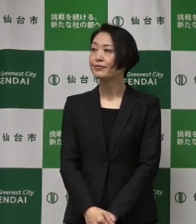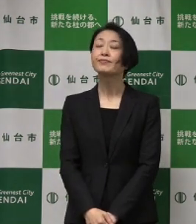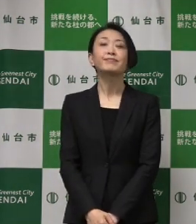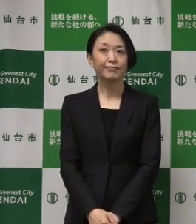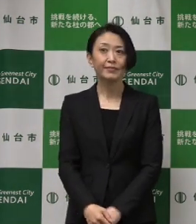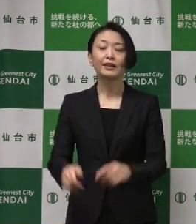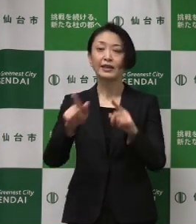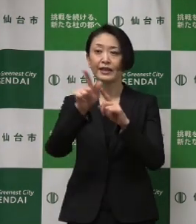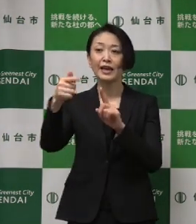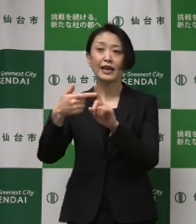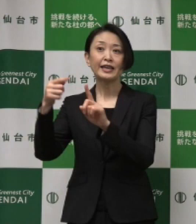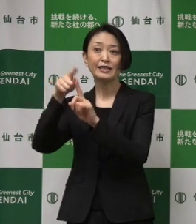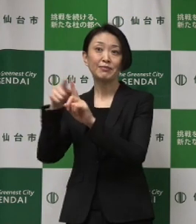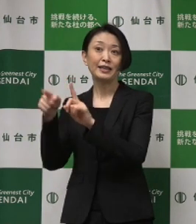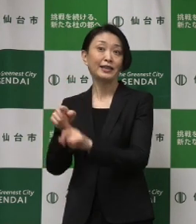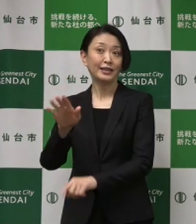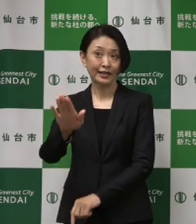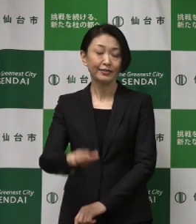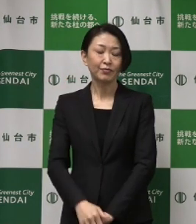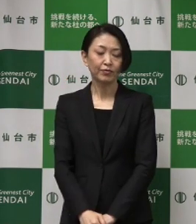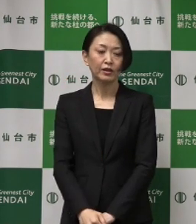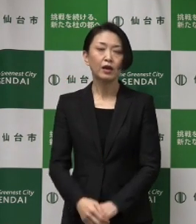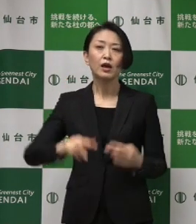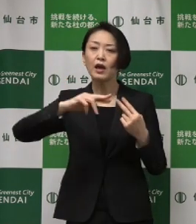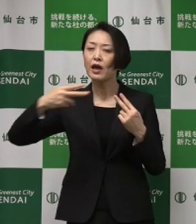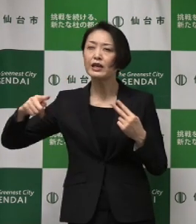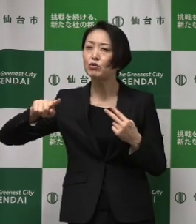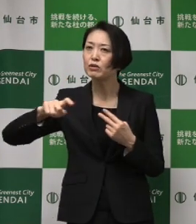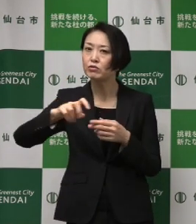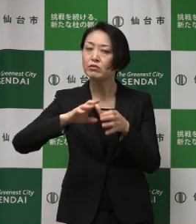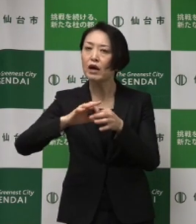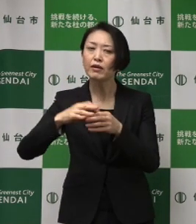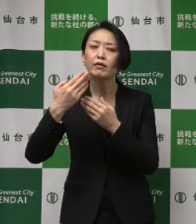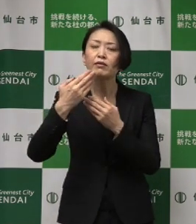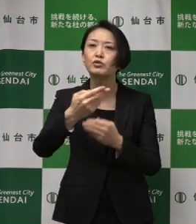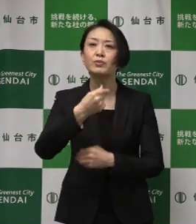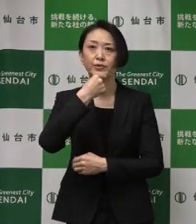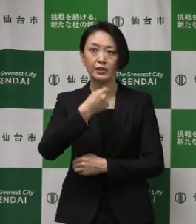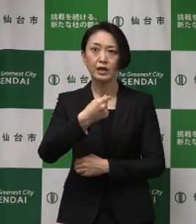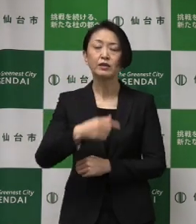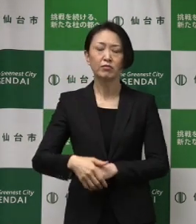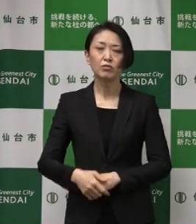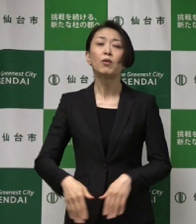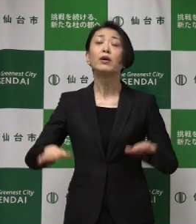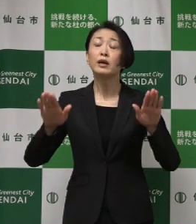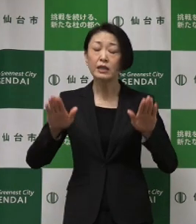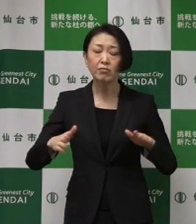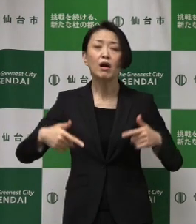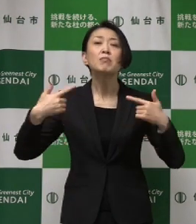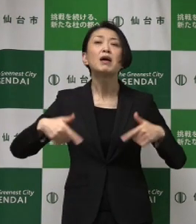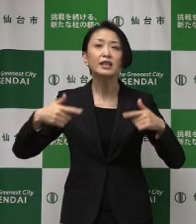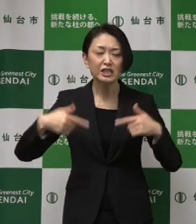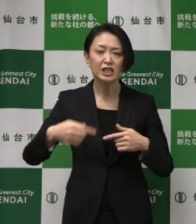KHB の新田です。はい、変異株についてちょっと伺いたいんですが、はい、最近もうない日はないというぐらい猛威を